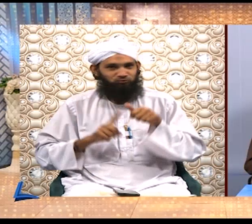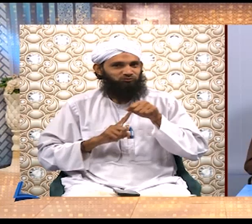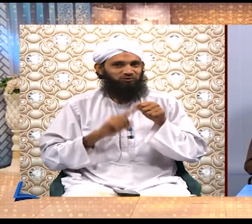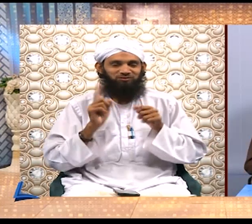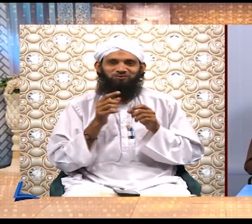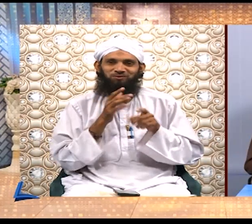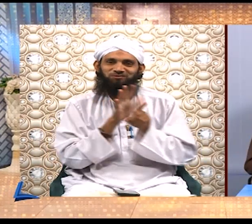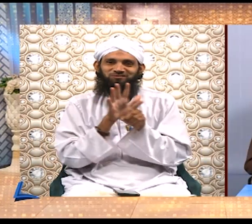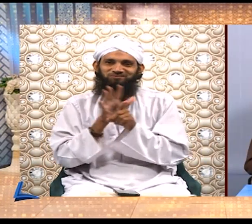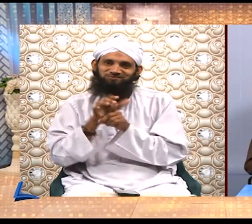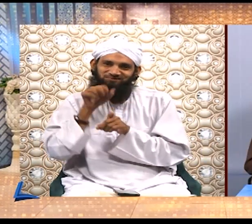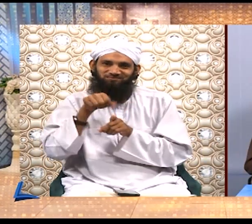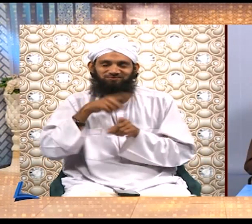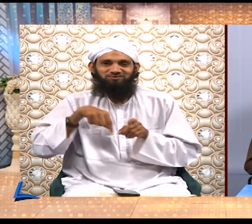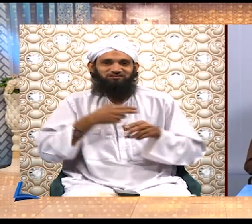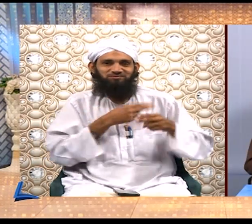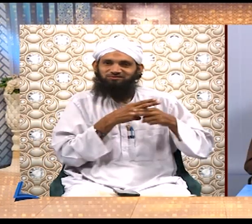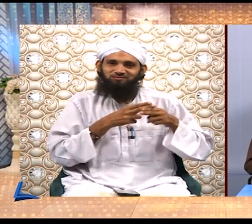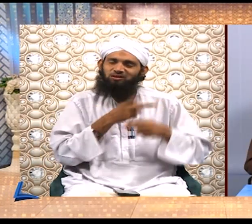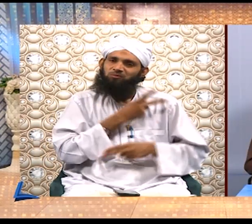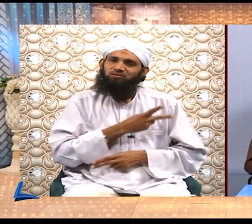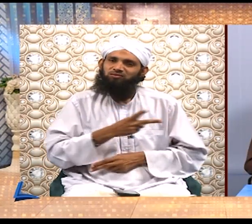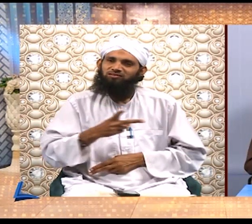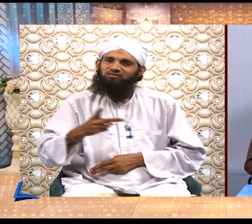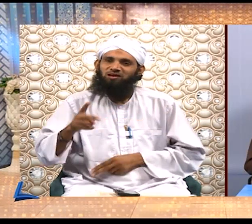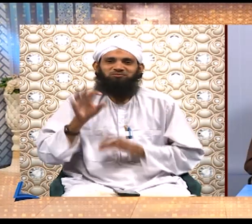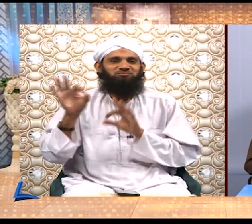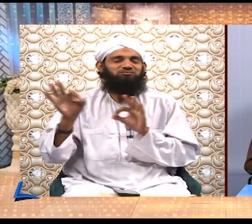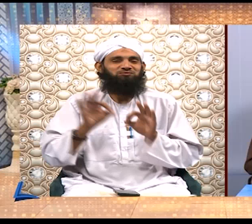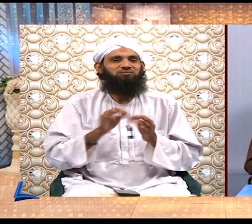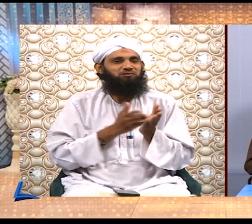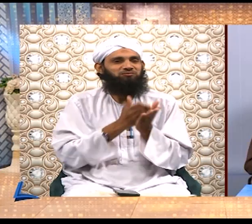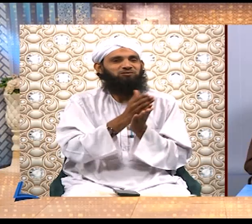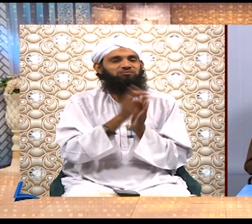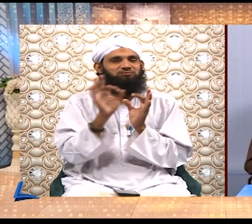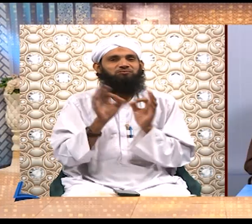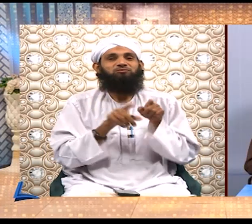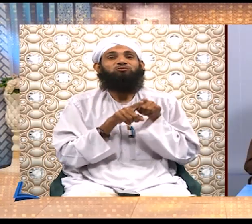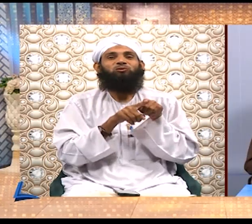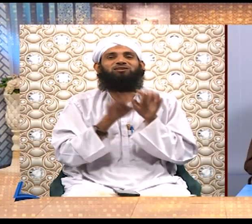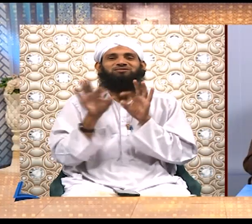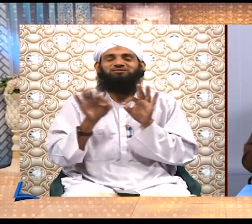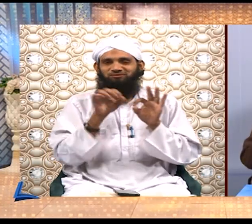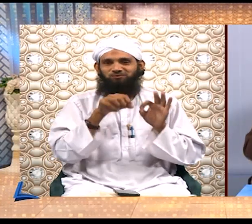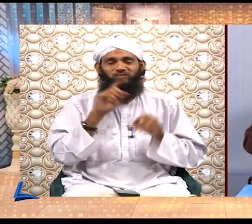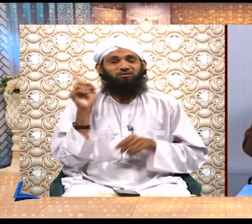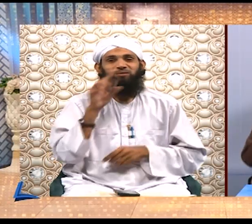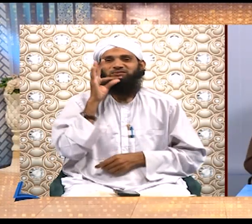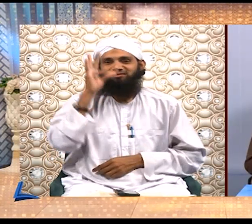یہی عظیم قربانیاں رہتی دنیا تک کے لوگوں کے لیے مشعل راہ بن جاتی ہے، چونکہ انبیاء کرام علیہم السلام